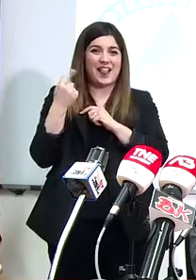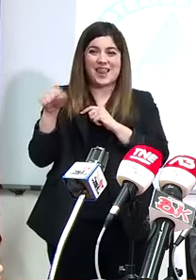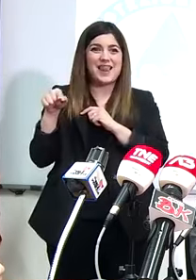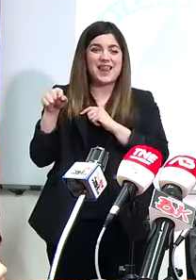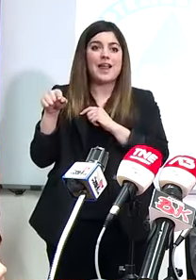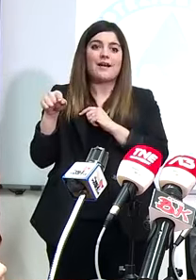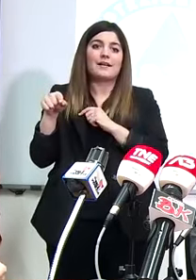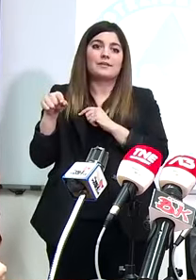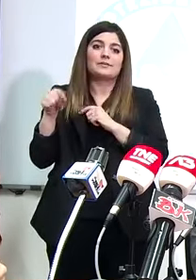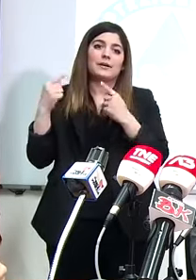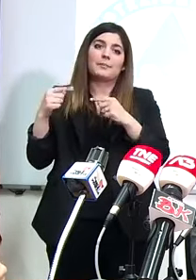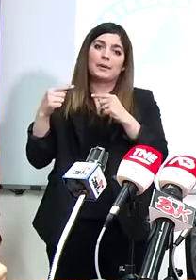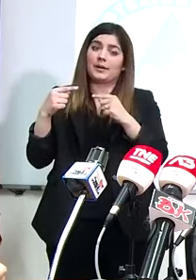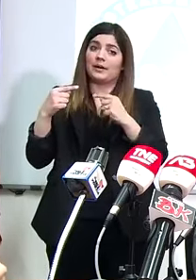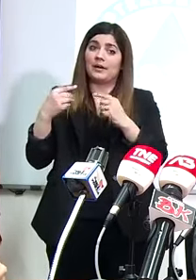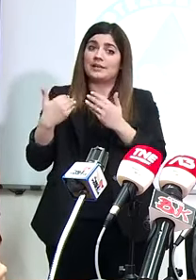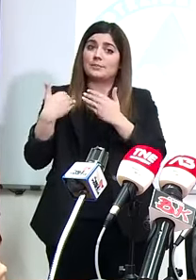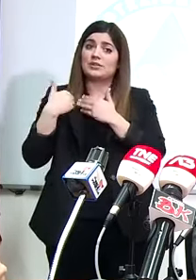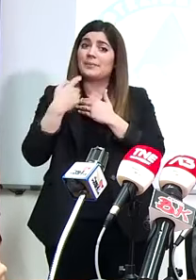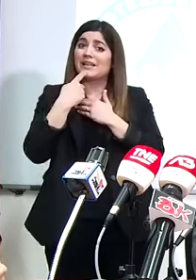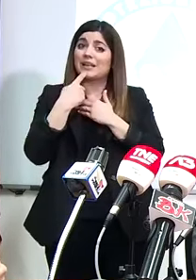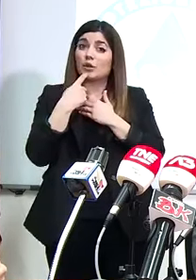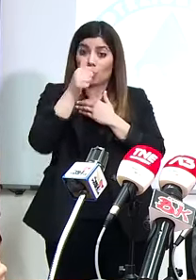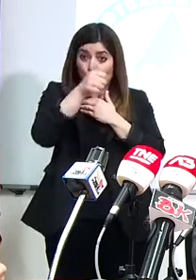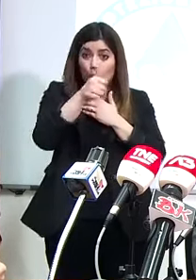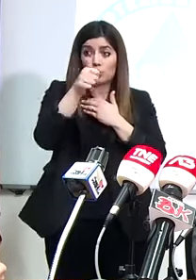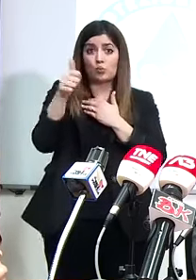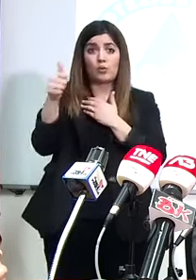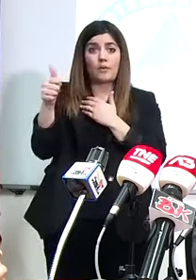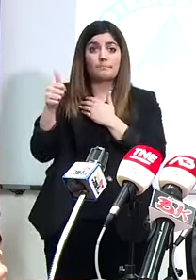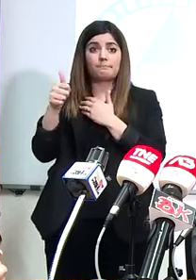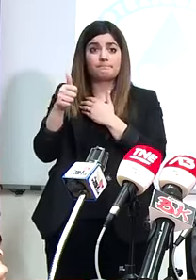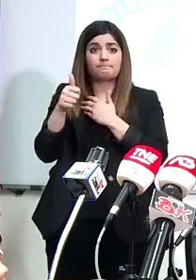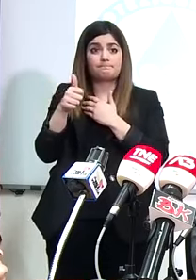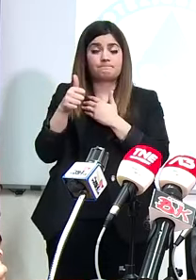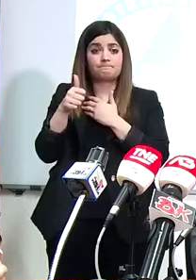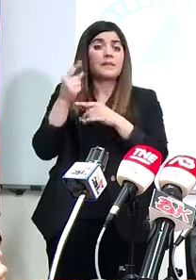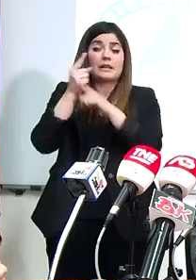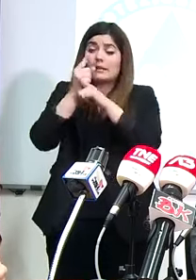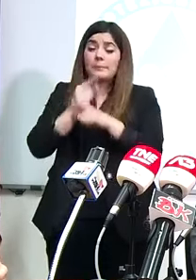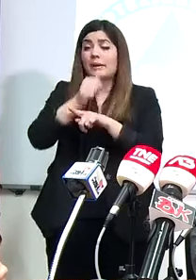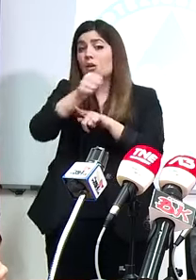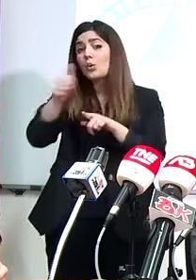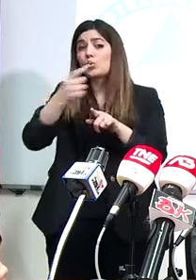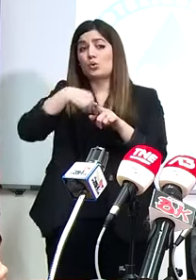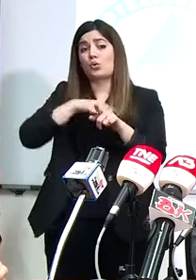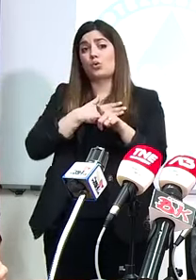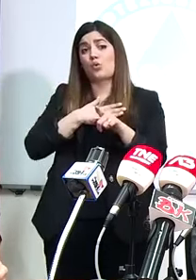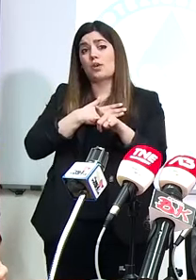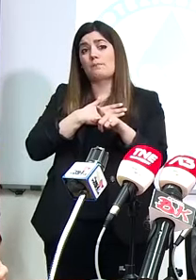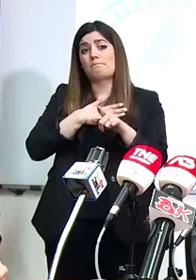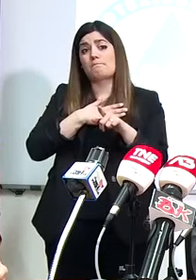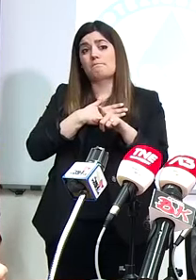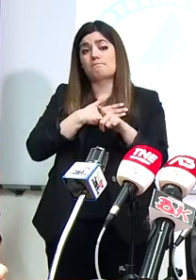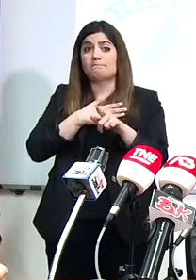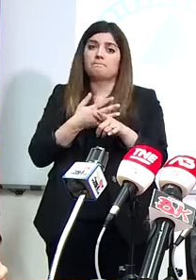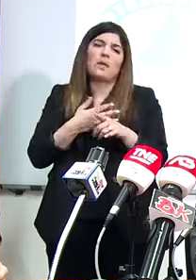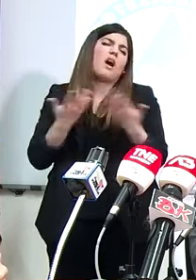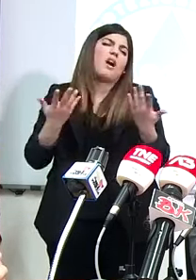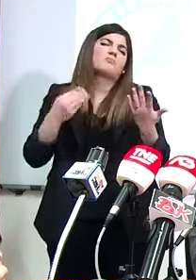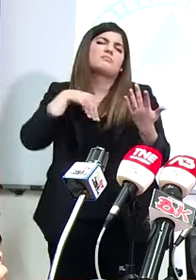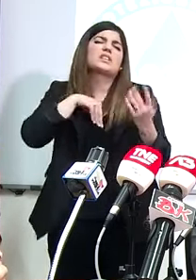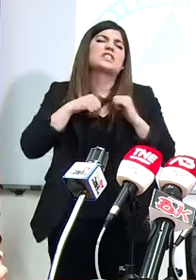restrizioni dobbiamo cominciare a capire che dipende da ognuno di noi è un fatto di senso civico me i venti ormai la conoscono questa partita non